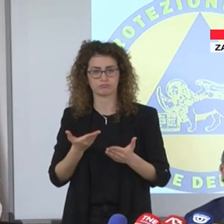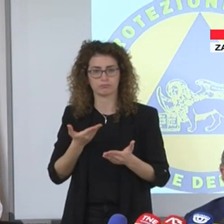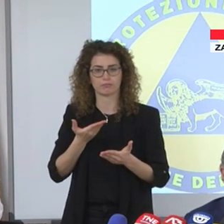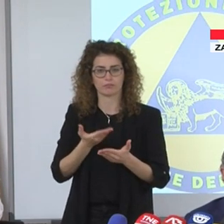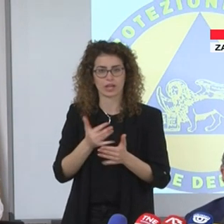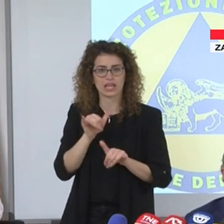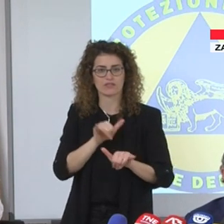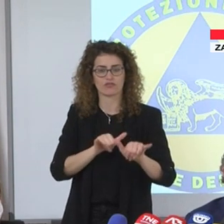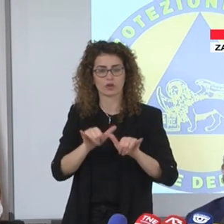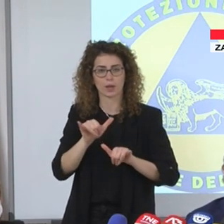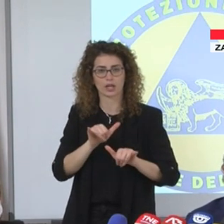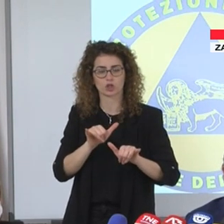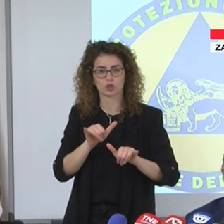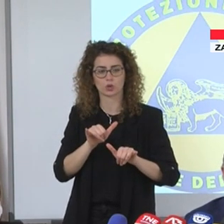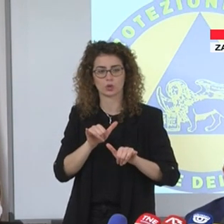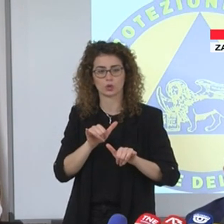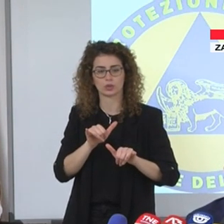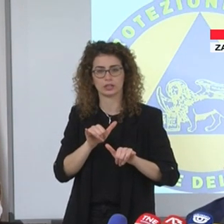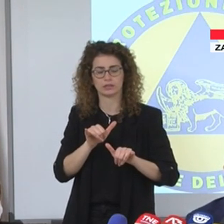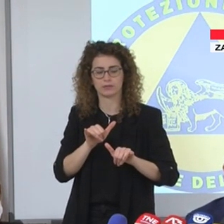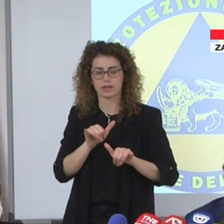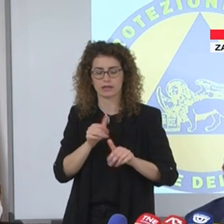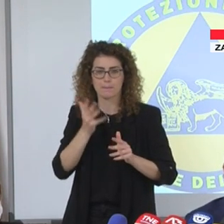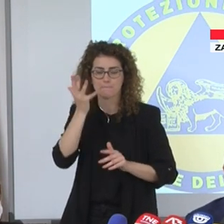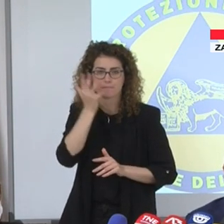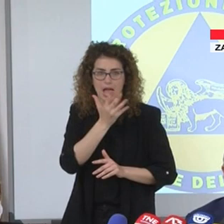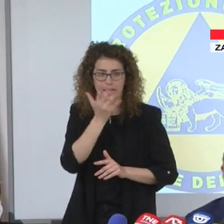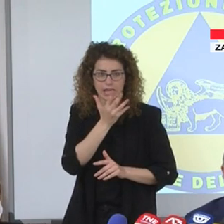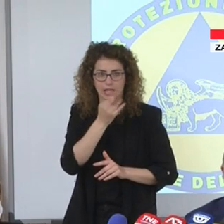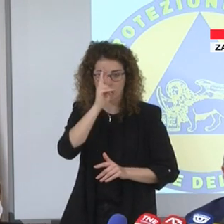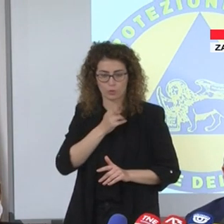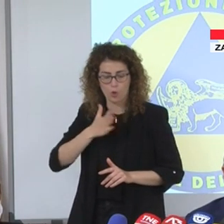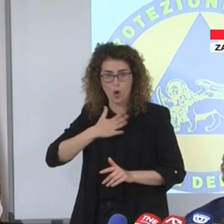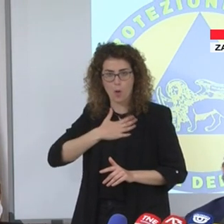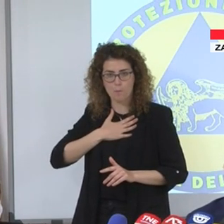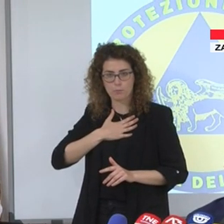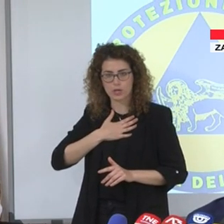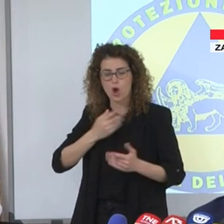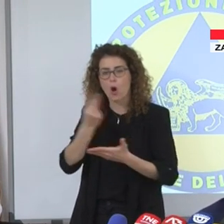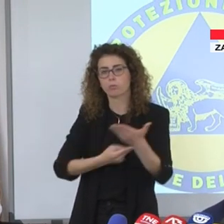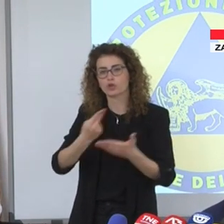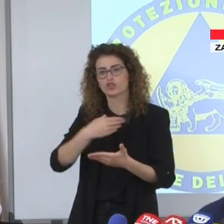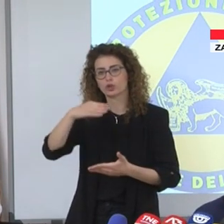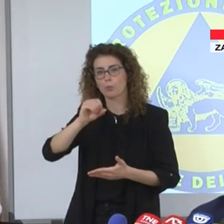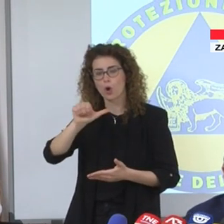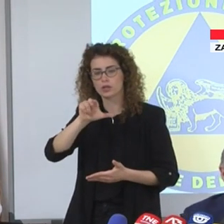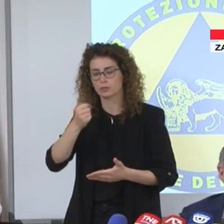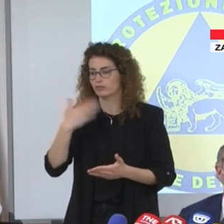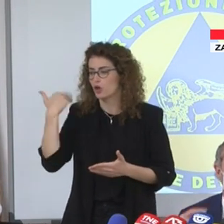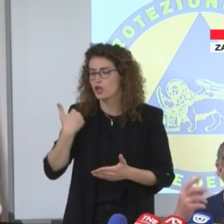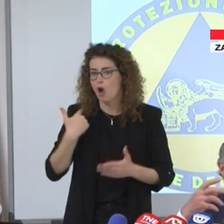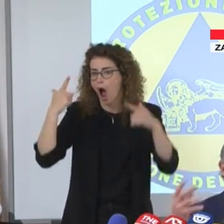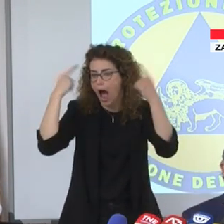introdusse delle informazioni palesemente sbagliate sul mio ruolo del Mose, perché andavo all'asilo, andavo a